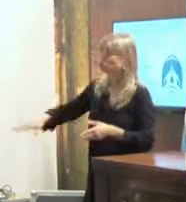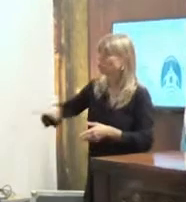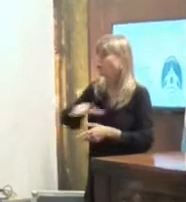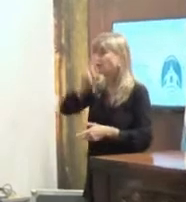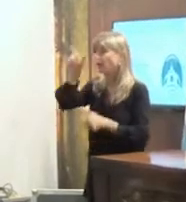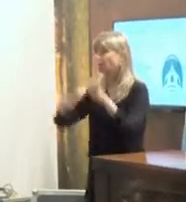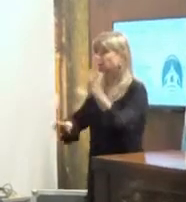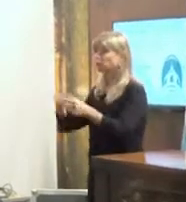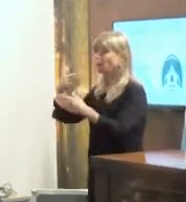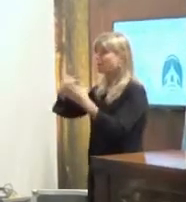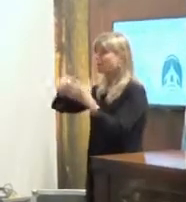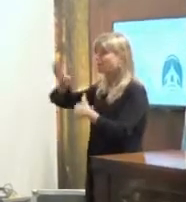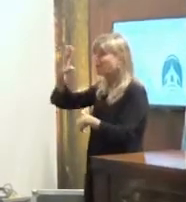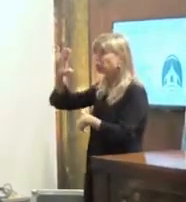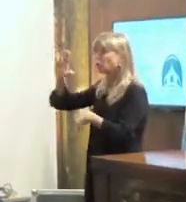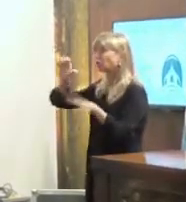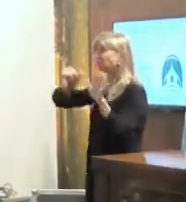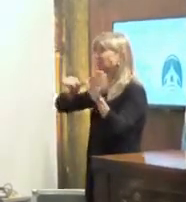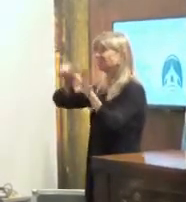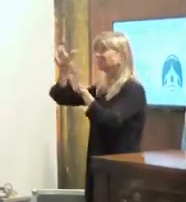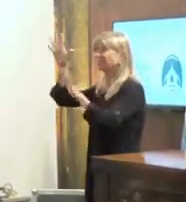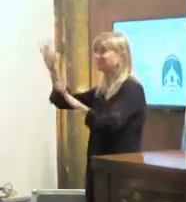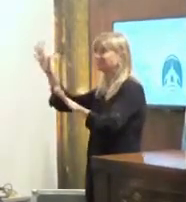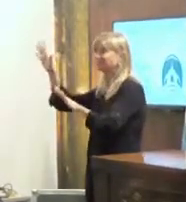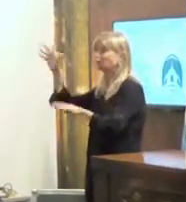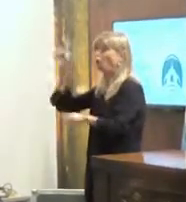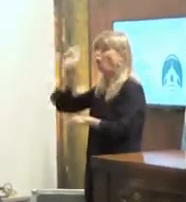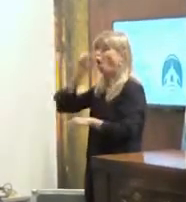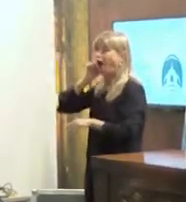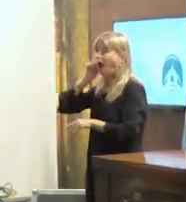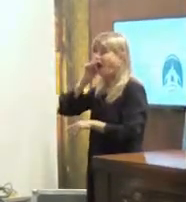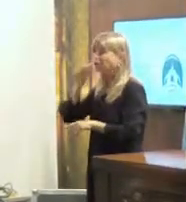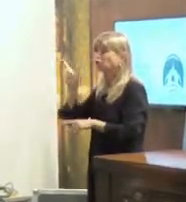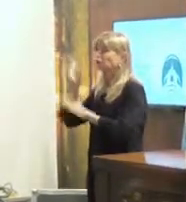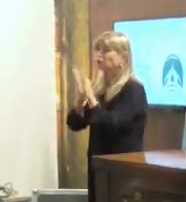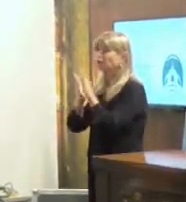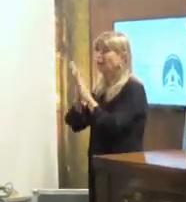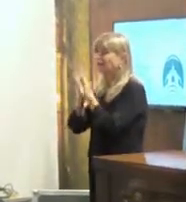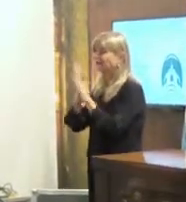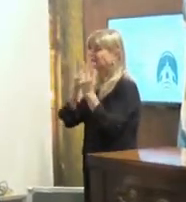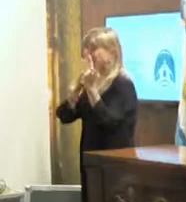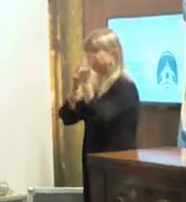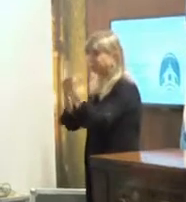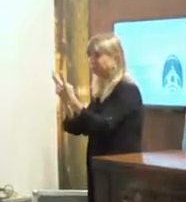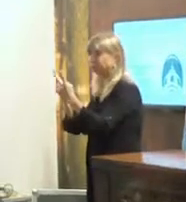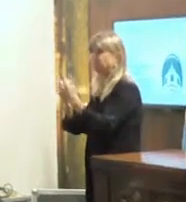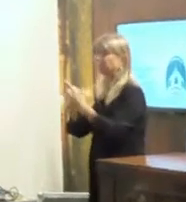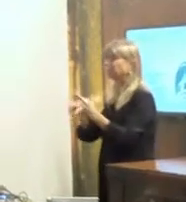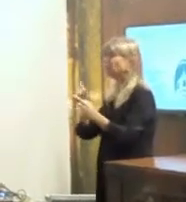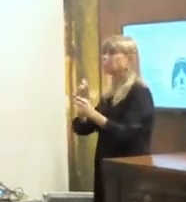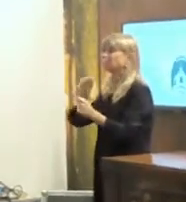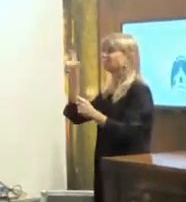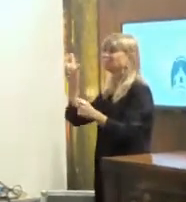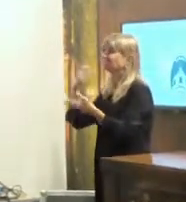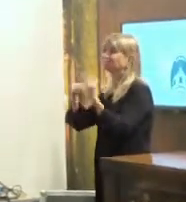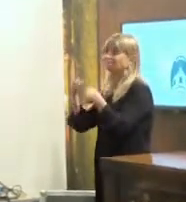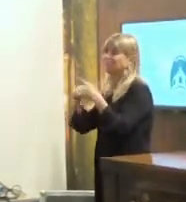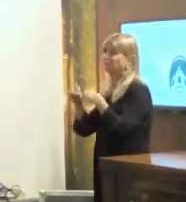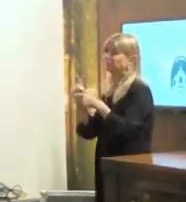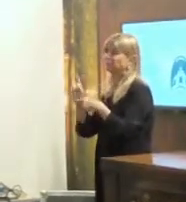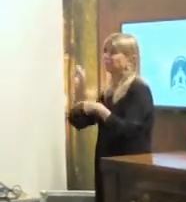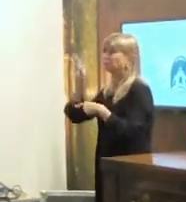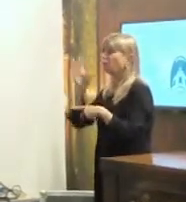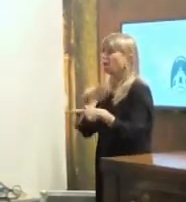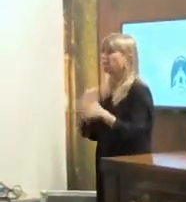personas mayores de 65 años, gratuidad en el transporte, sin ningún otro trámite, con el solo hecho de mostrar